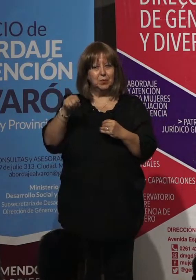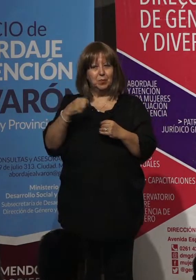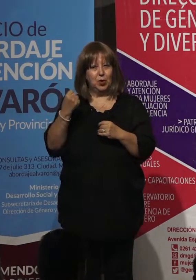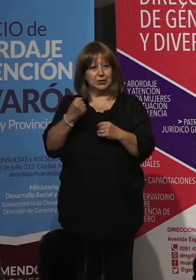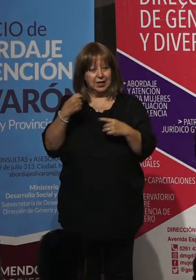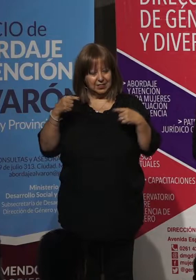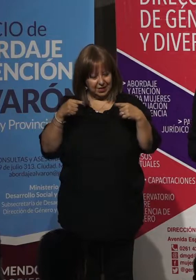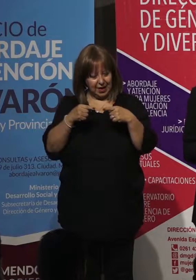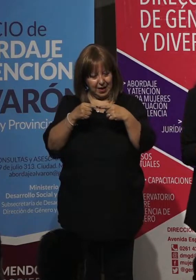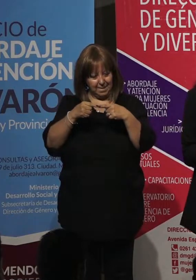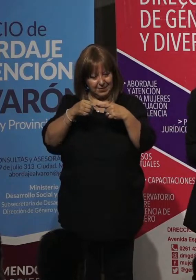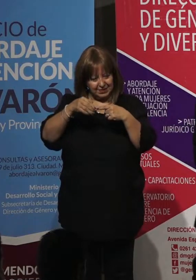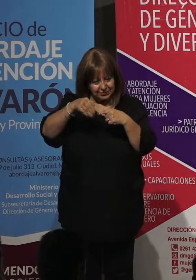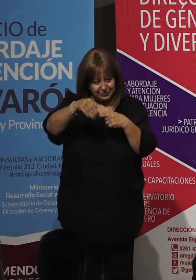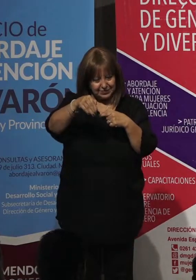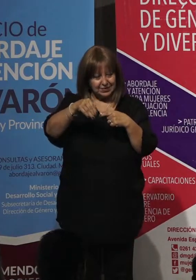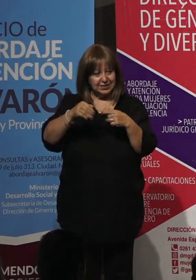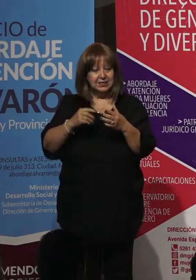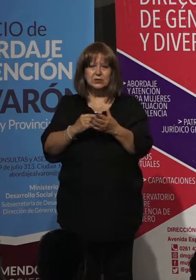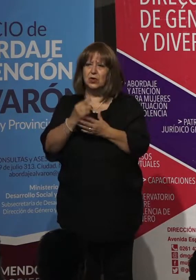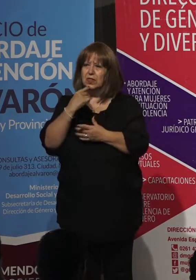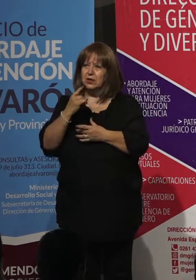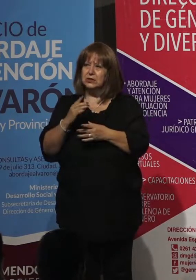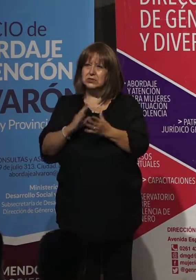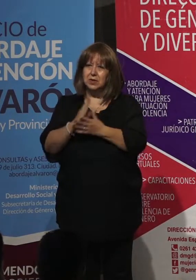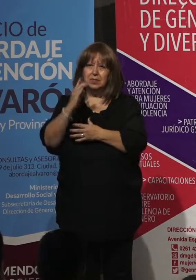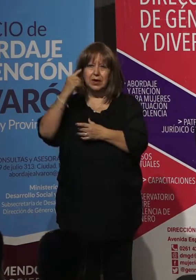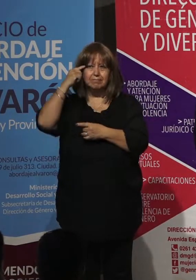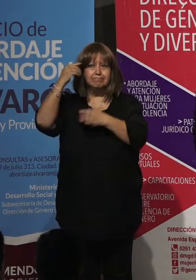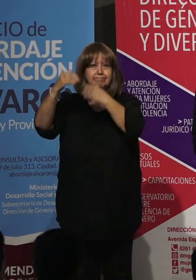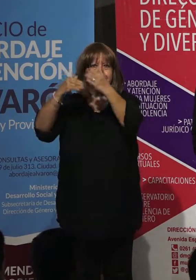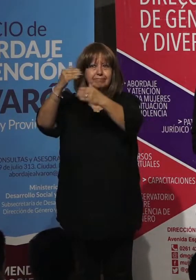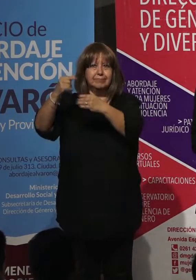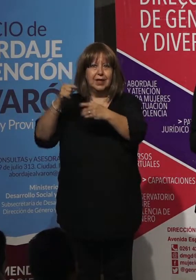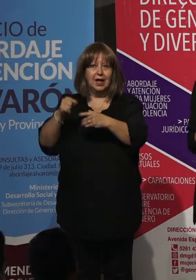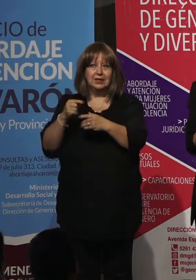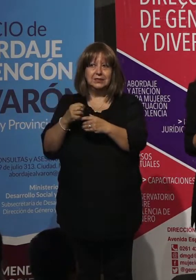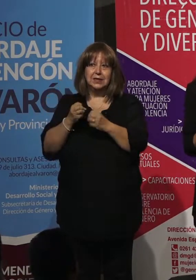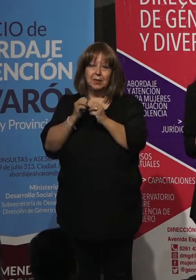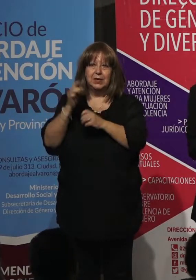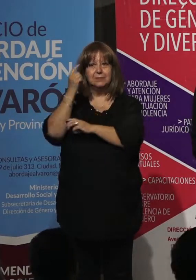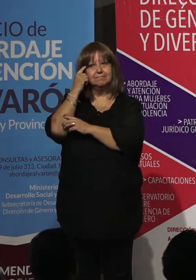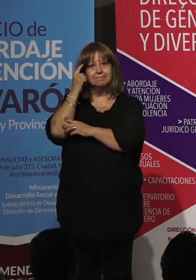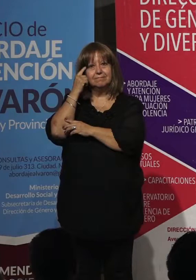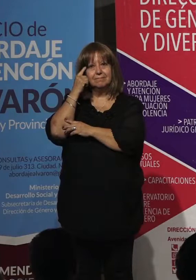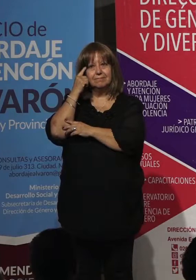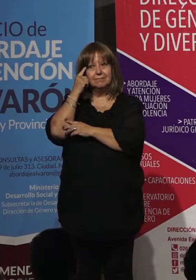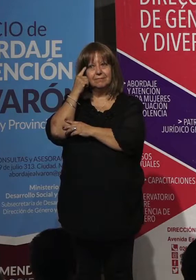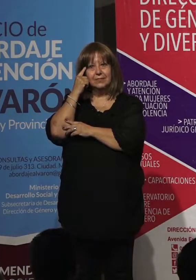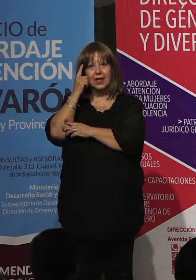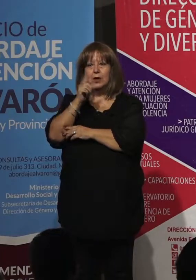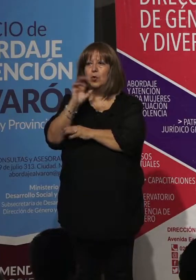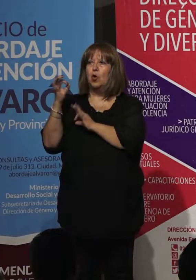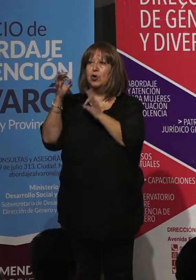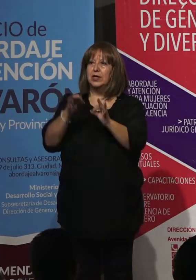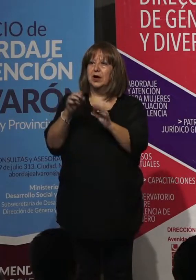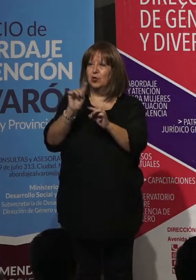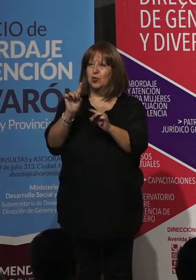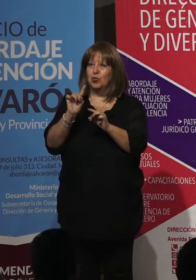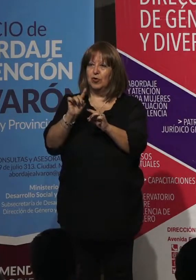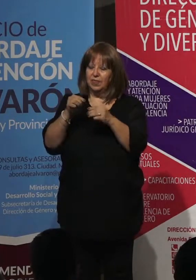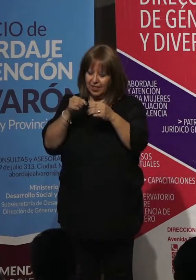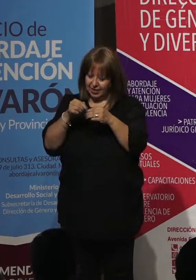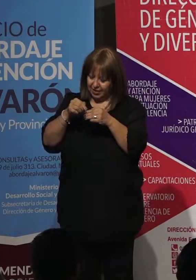punto de inicio, ¿no? Siempre digo que toda jornada de capacitación es un punto de inicio y no un punto de llegada,